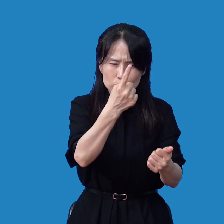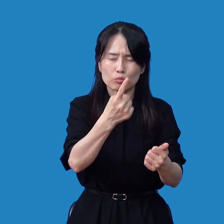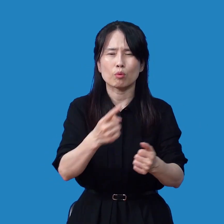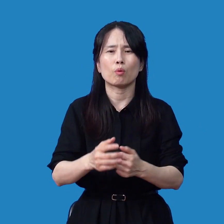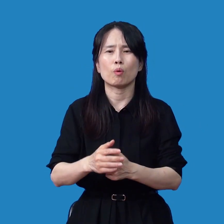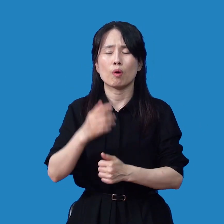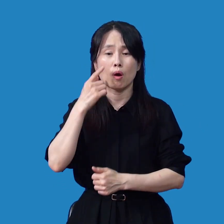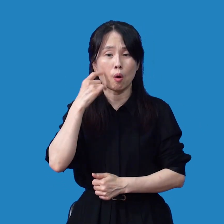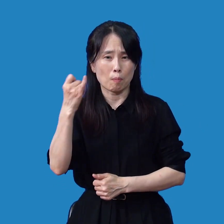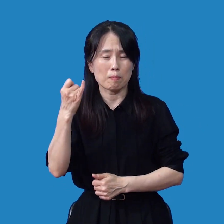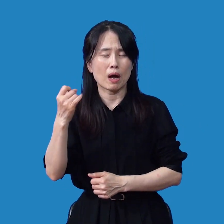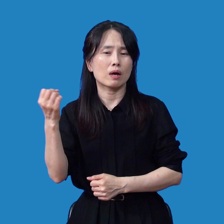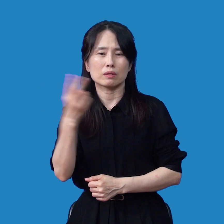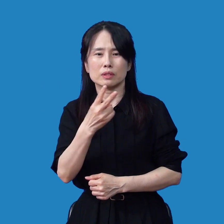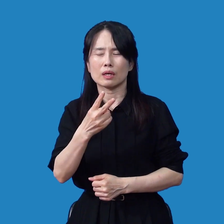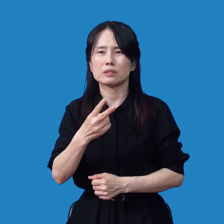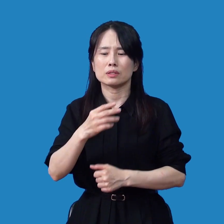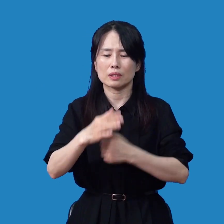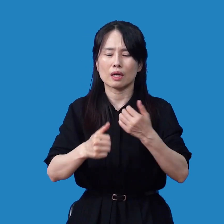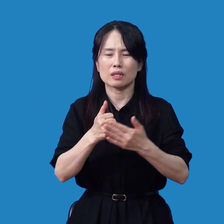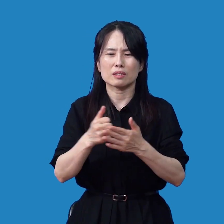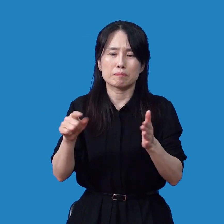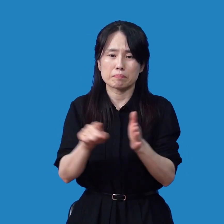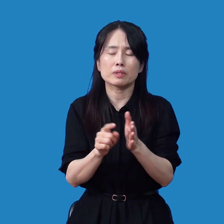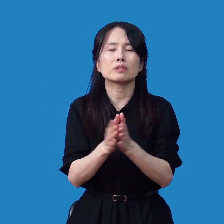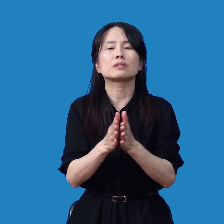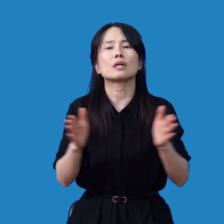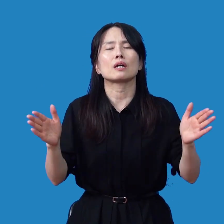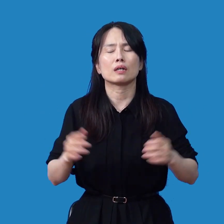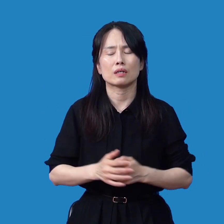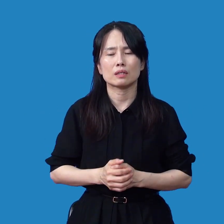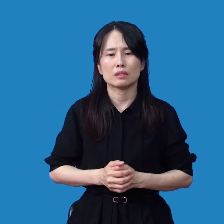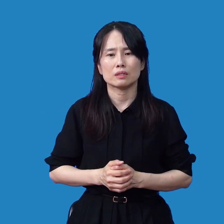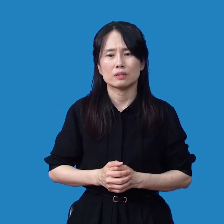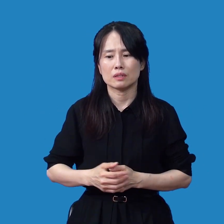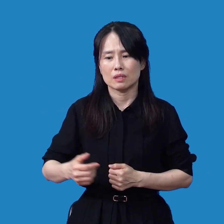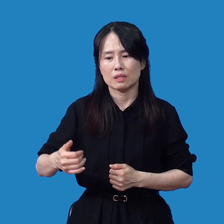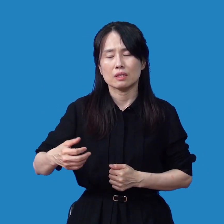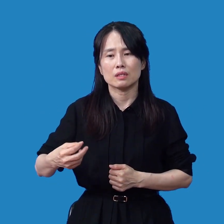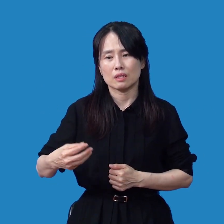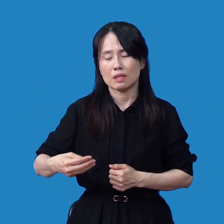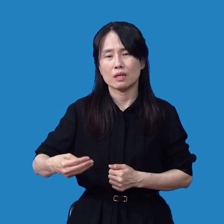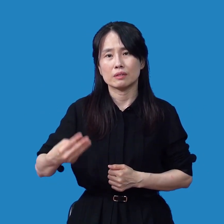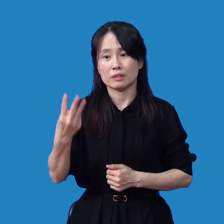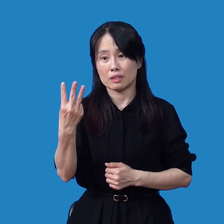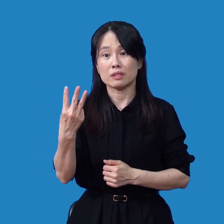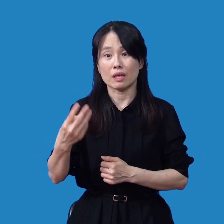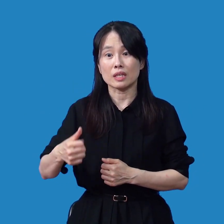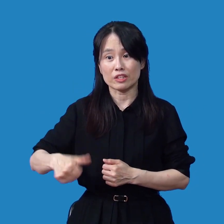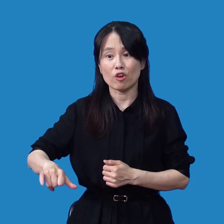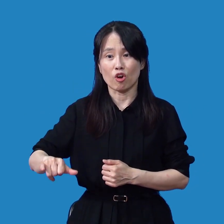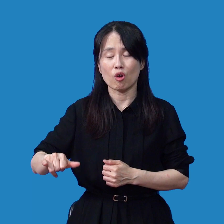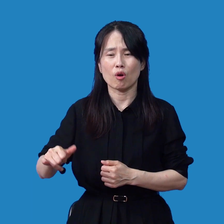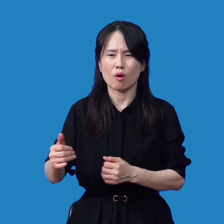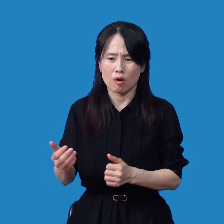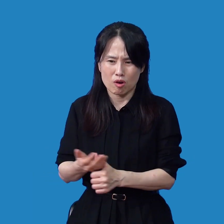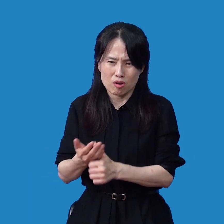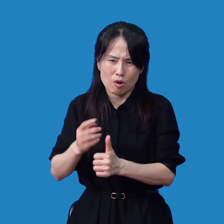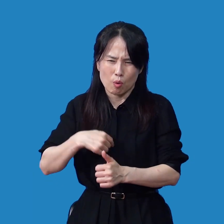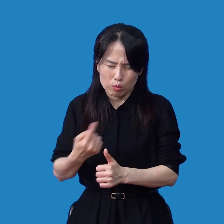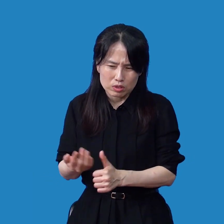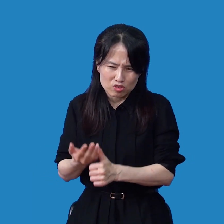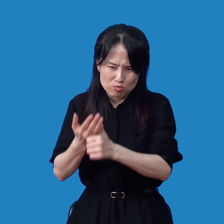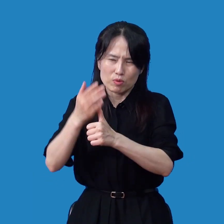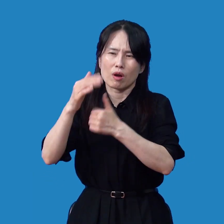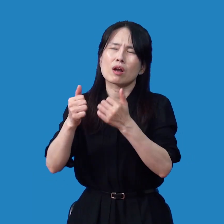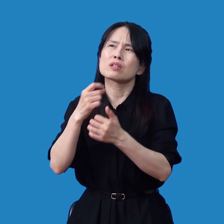다시 하나님의 품으로 돌아왔습니다. 어린 세 자녀를 혼자서 키우면서 하나님만 바라보고